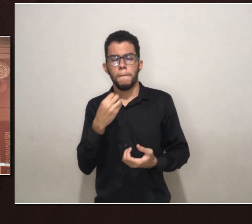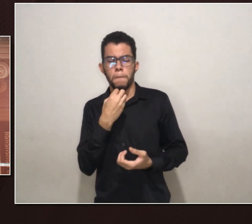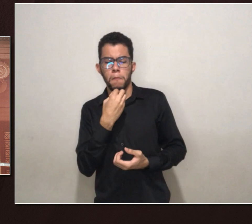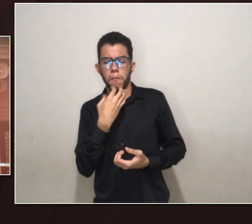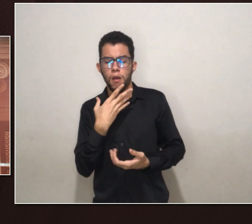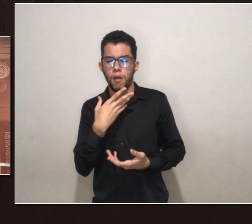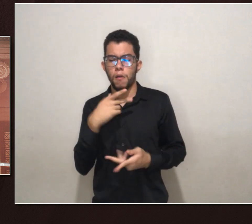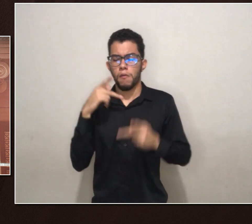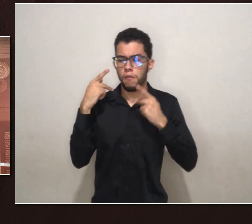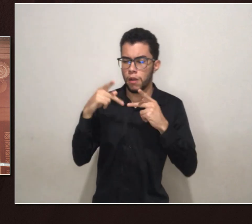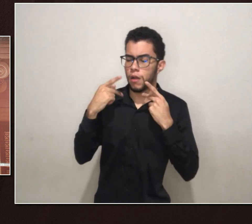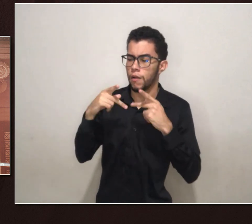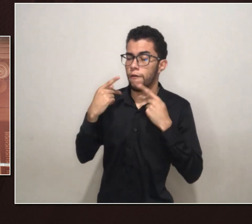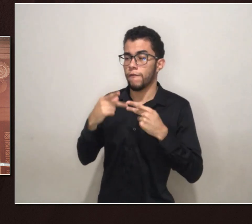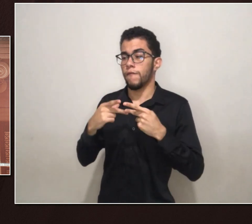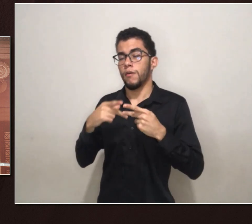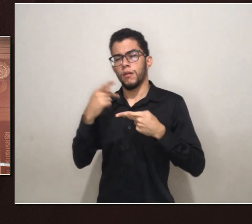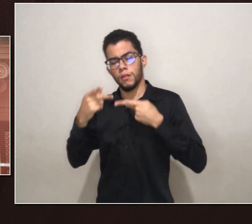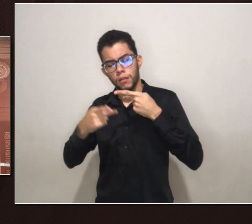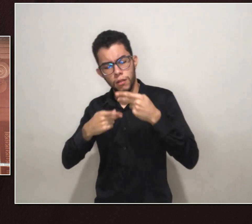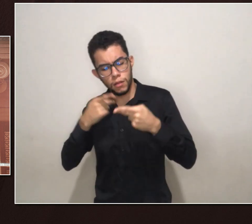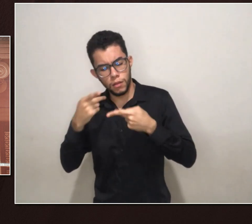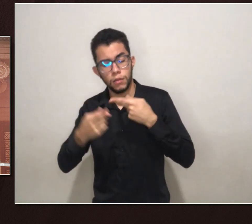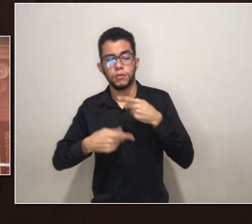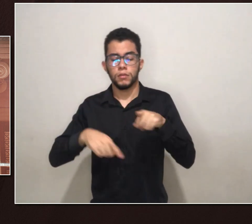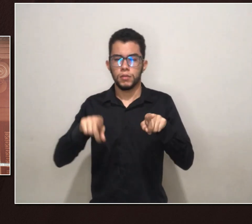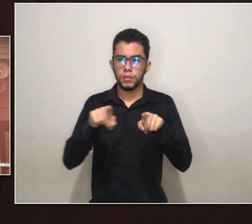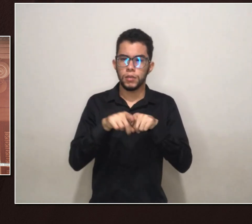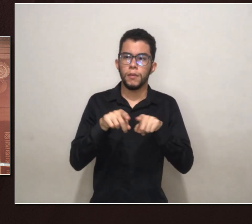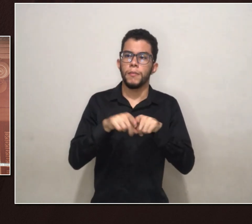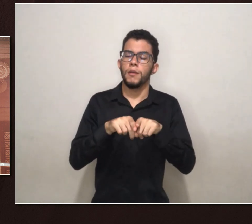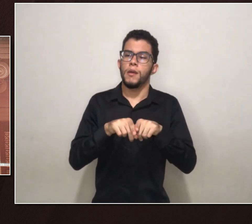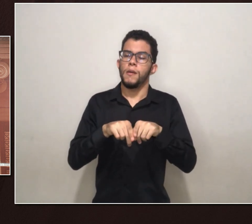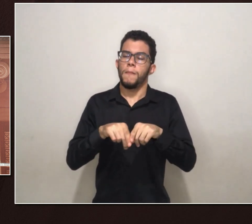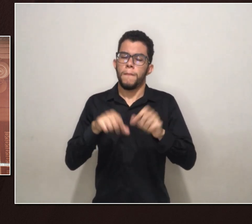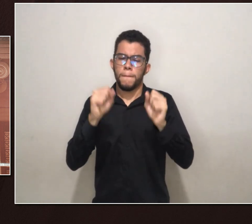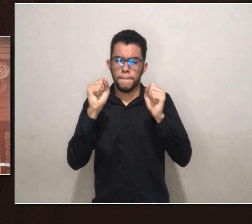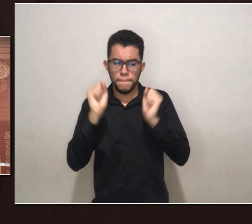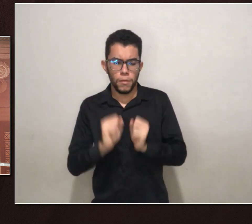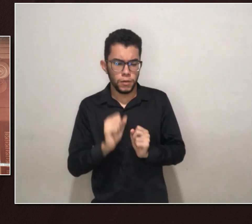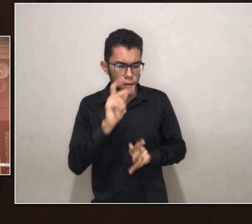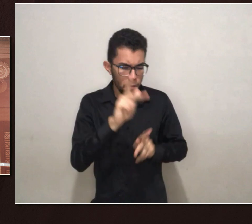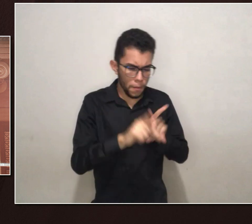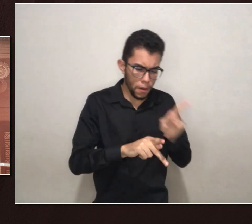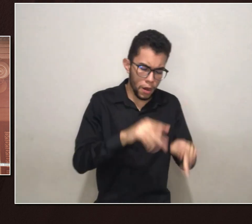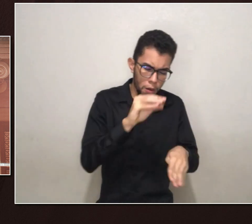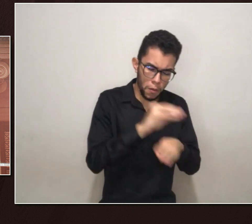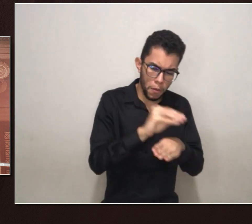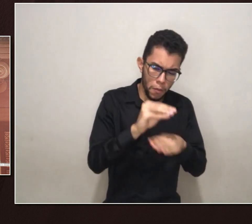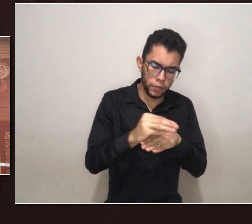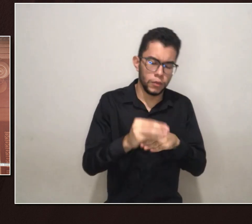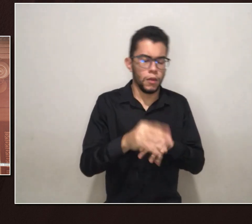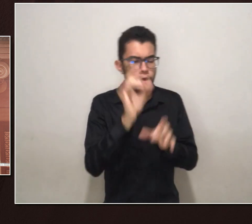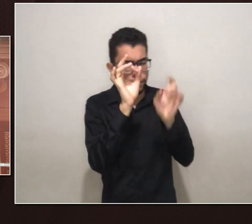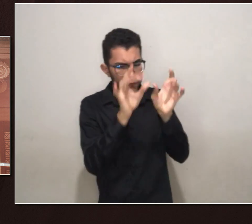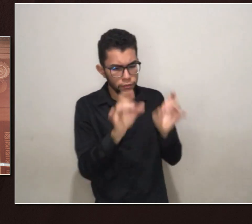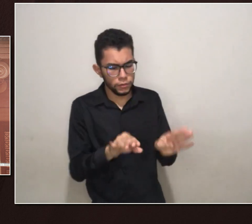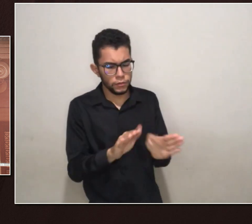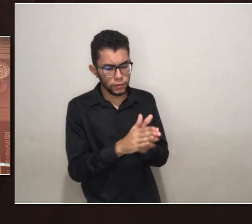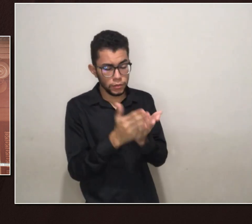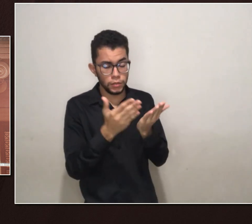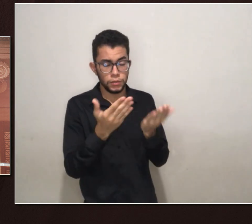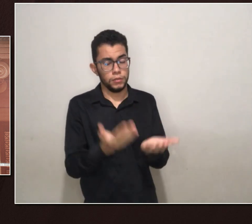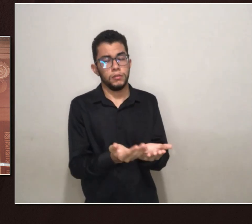promover, né, a obra na sua igreja, a obra na sua região. Se você não é um comportador dinâmico, mas pelo menos